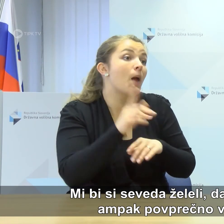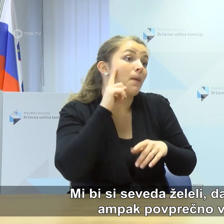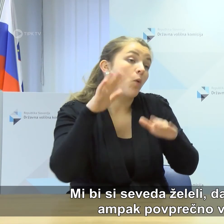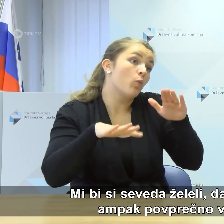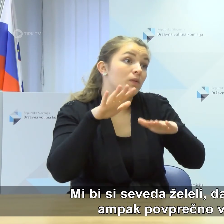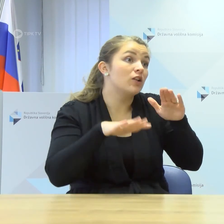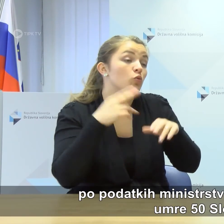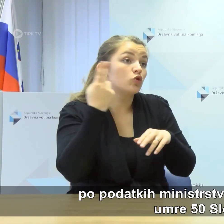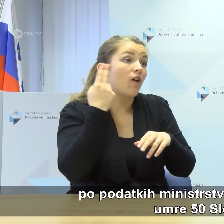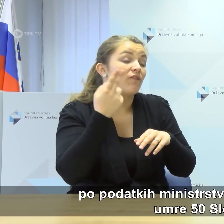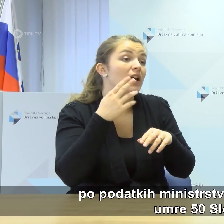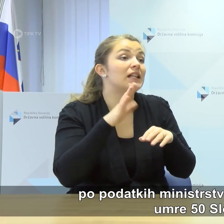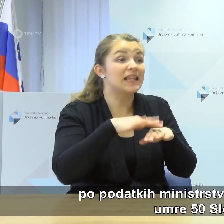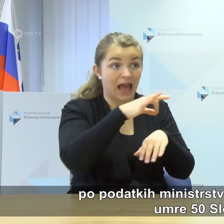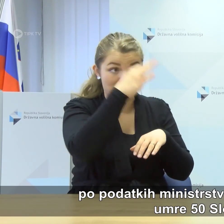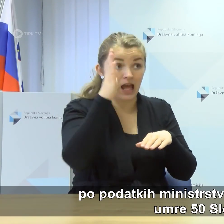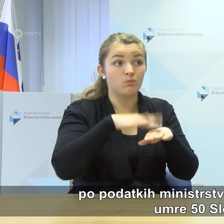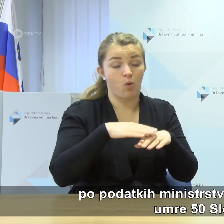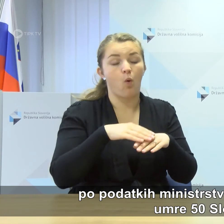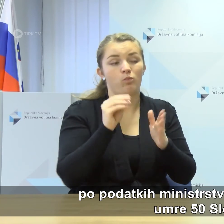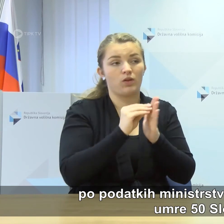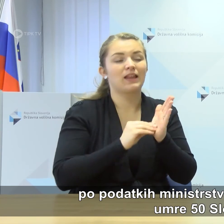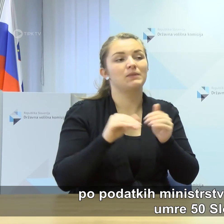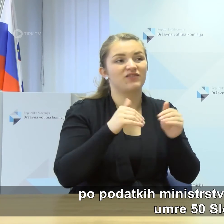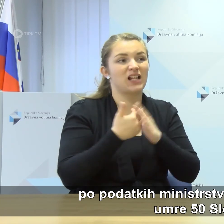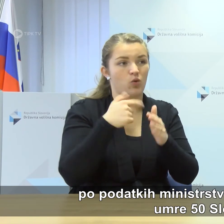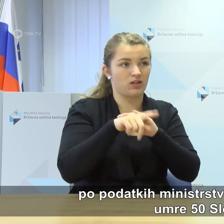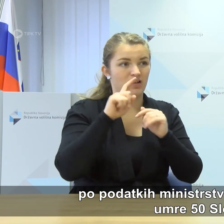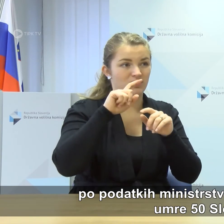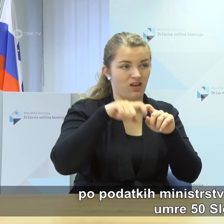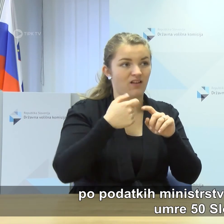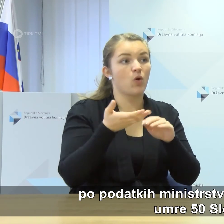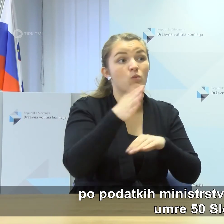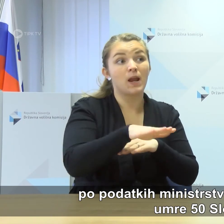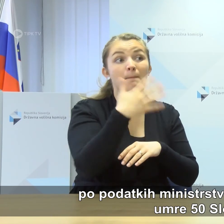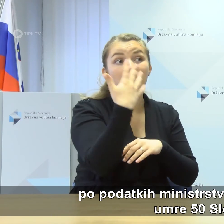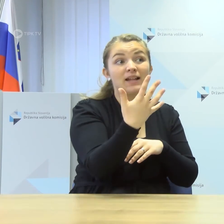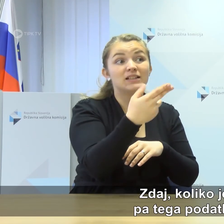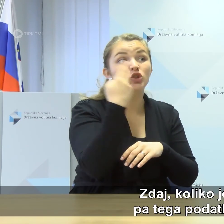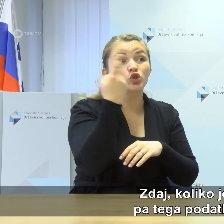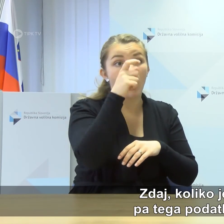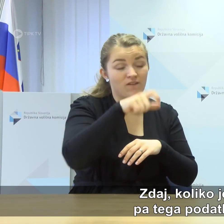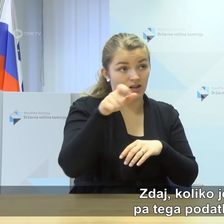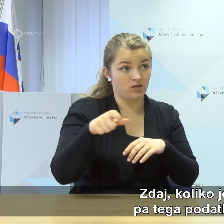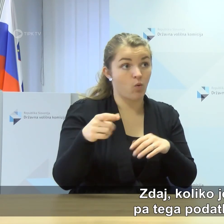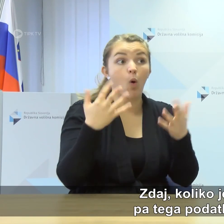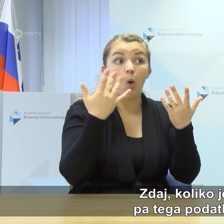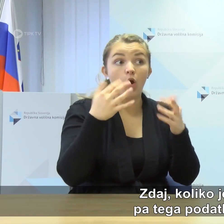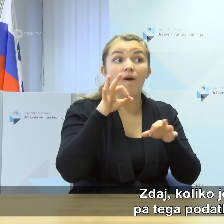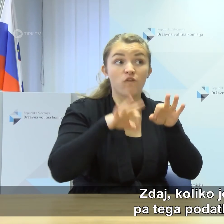podatkih Ministrstva za notranje zadeve, umre 50 Slovencev. Zdaj, koliko je volilcev, pa tega podatka pa ne.